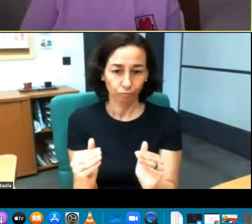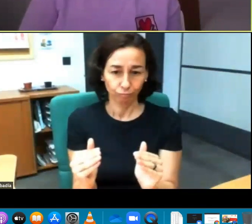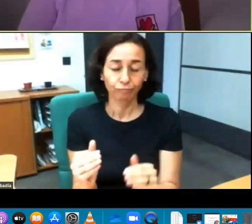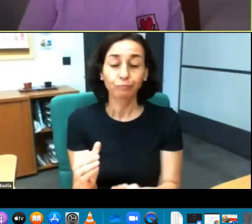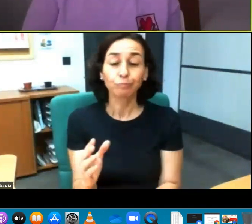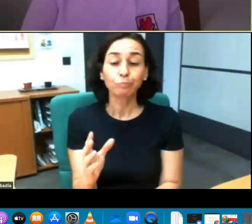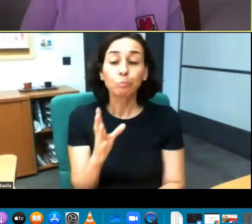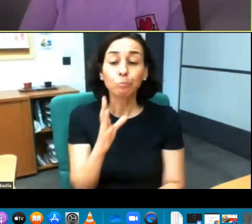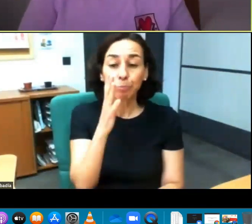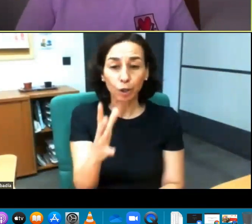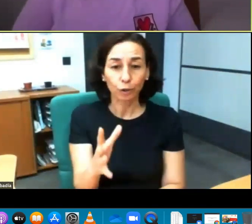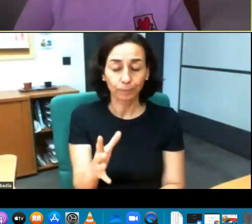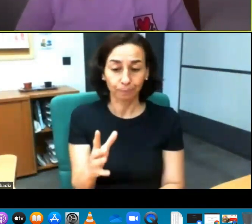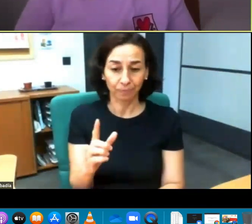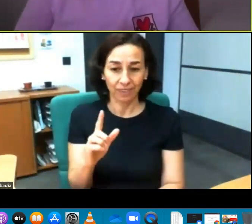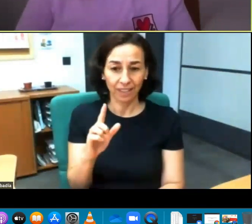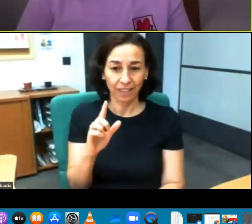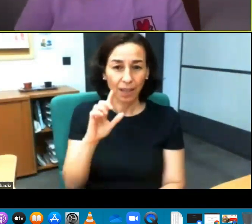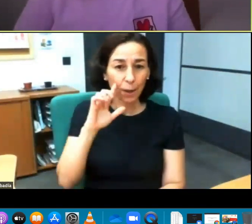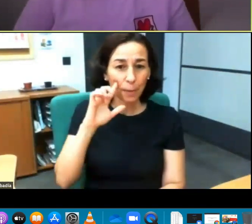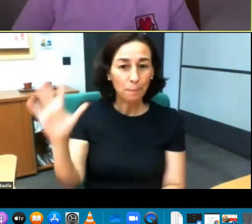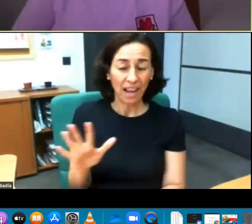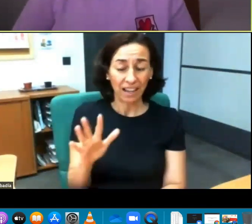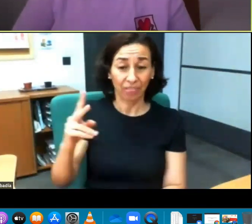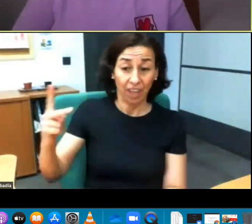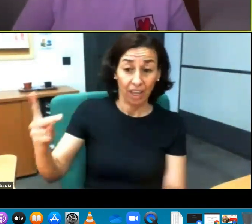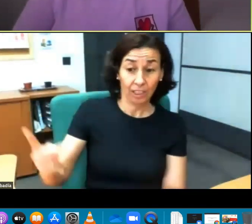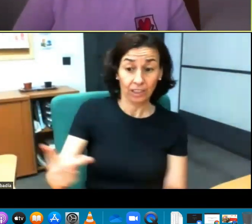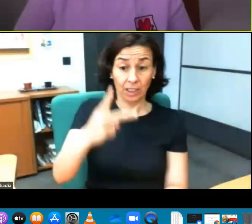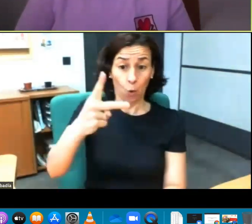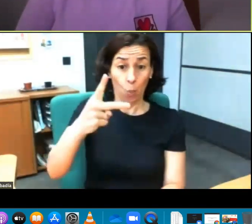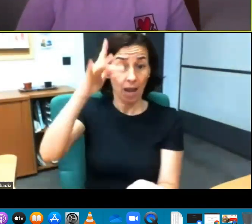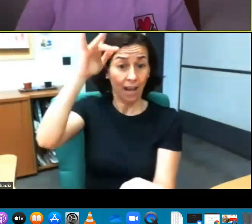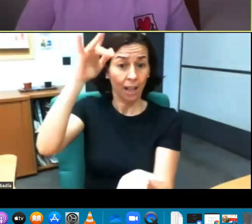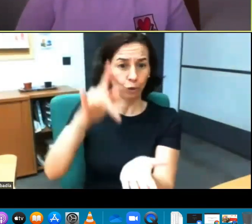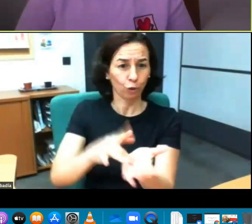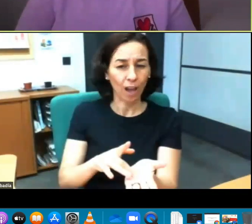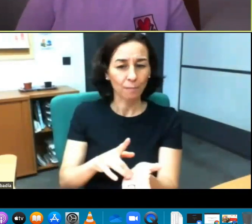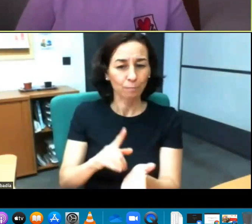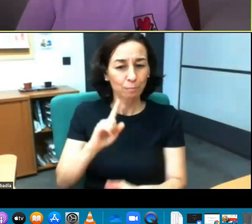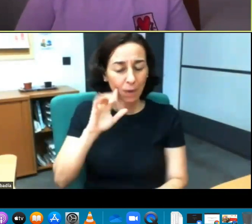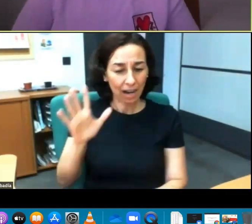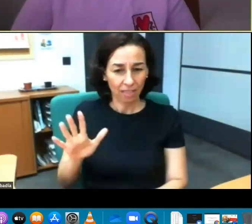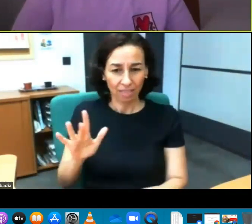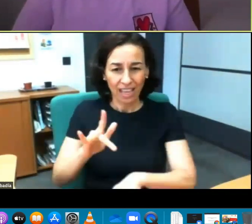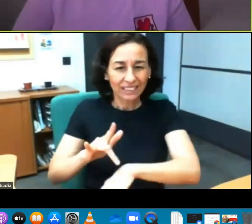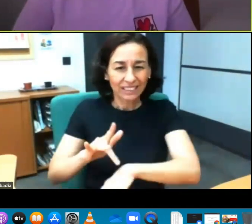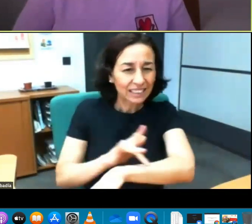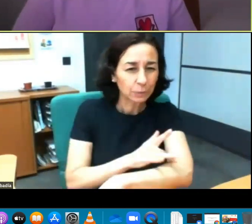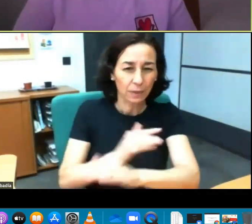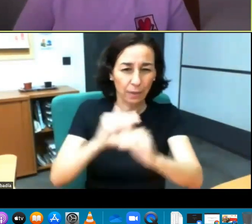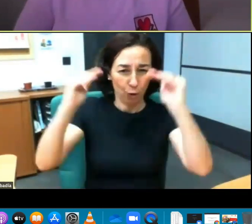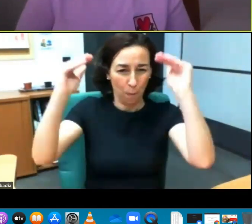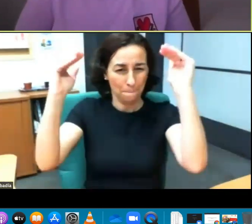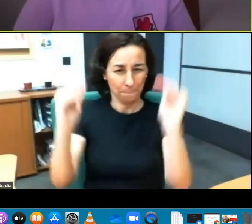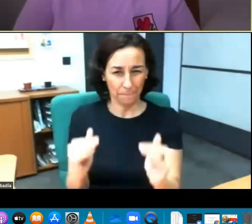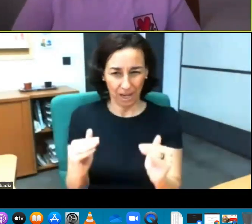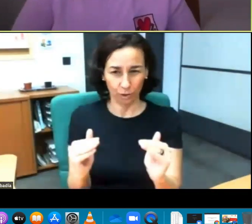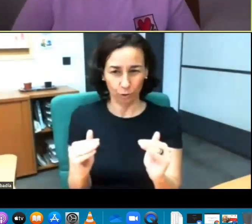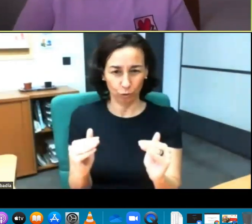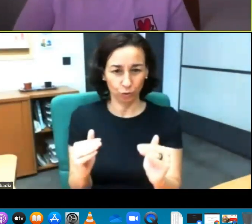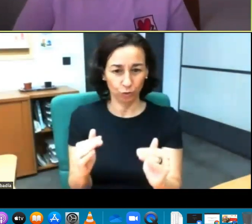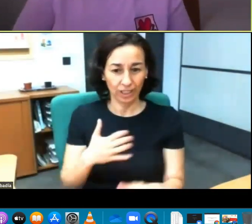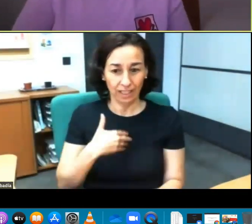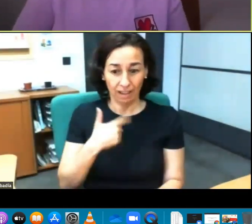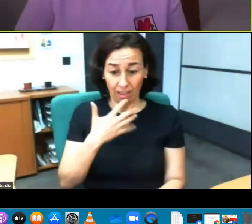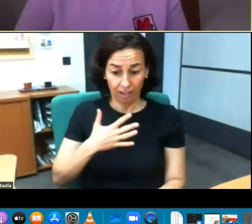que cuando se trata de la educación secundaria estamos menos sensibilizados y tenemos menos en cuenta las diferencias de nuestro